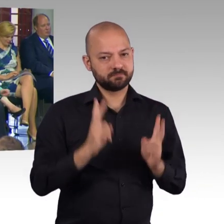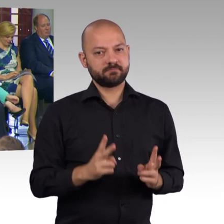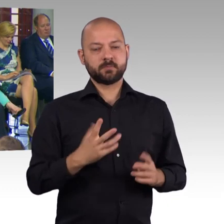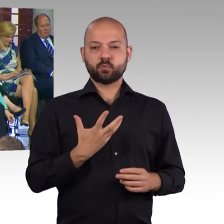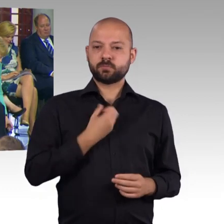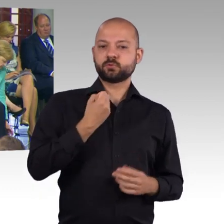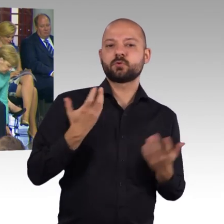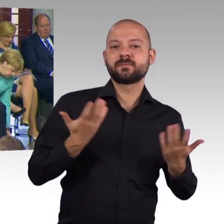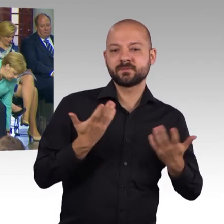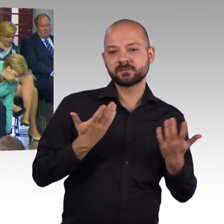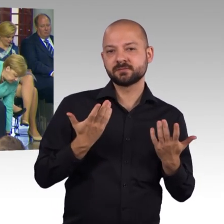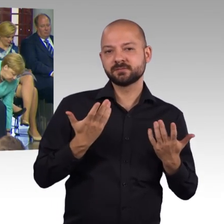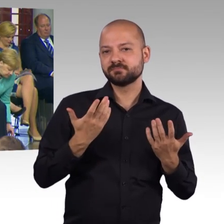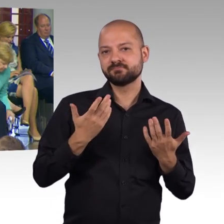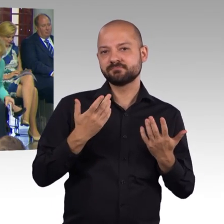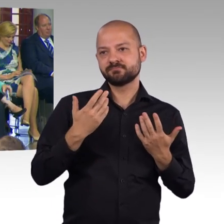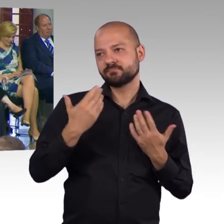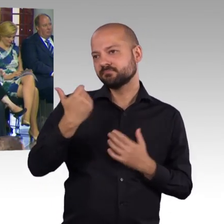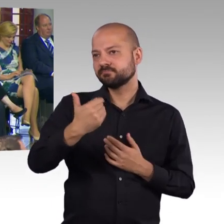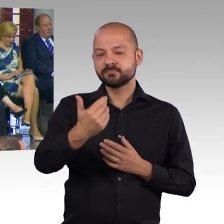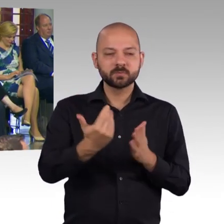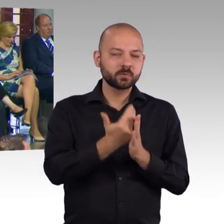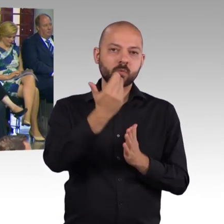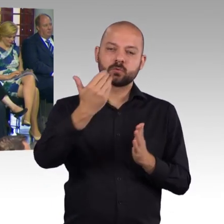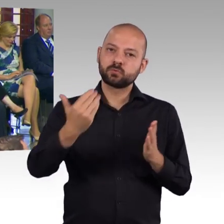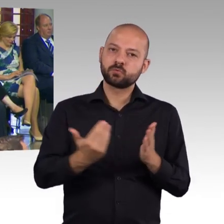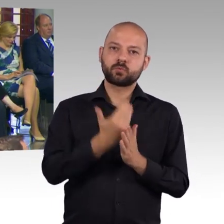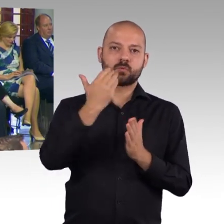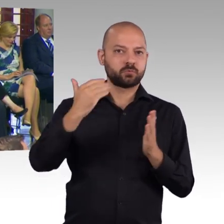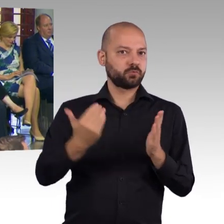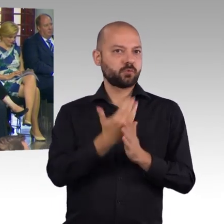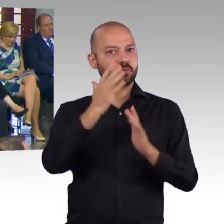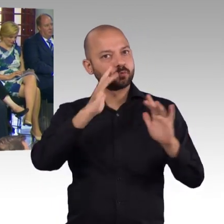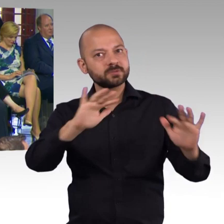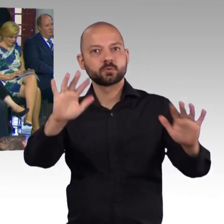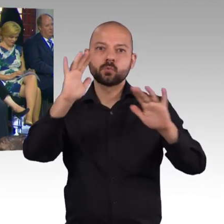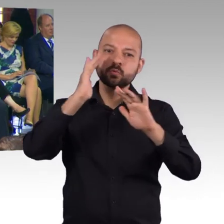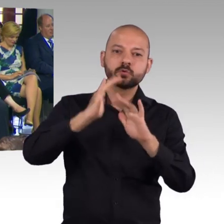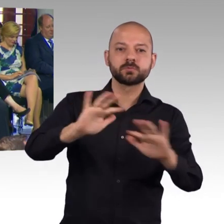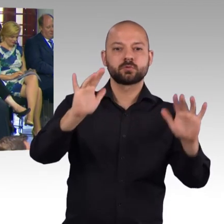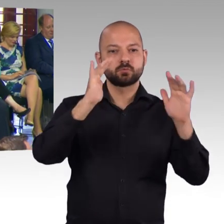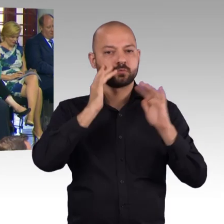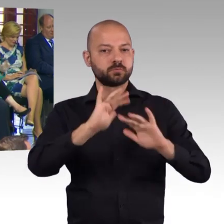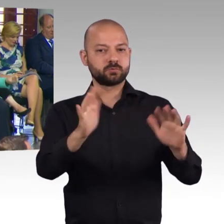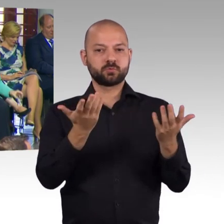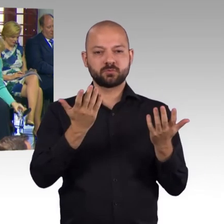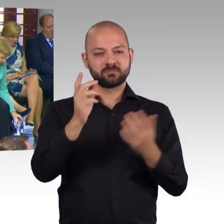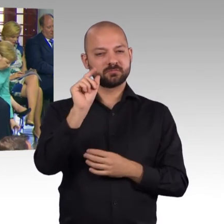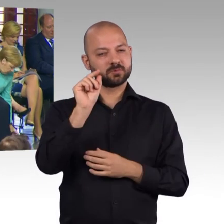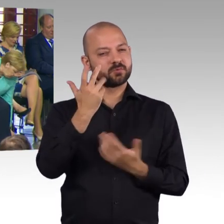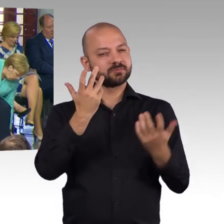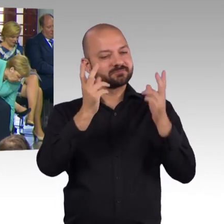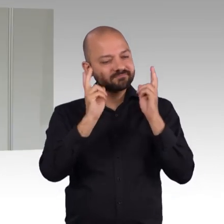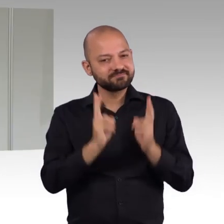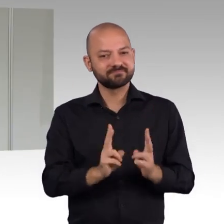Personal fernab jeder Affinität zu Streitkräften die Bundeswehr gut führen kann? Die Bundeswehr